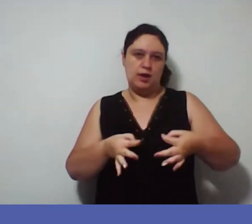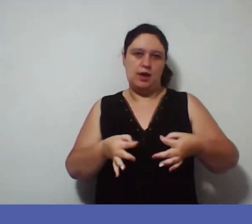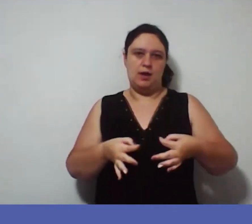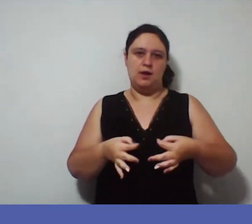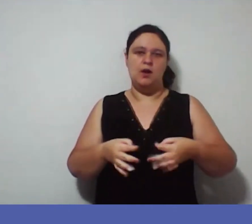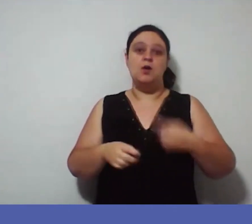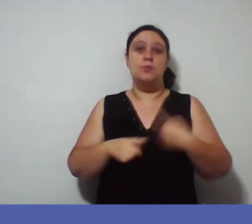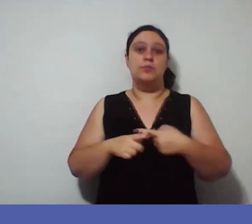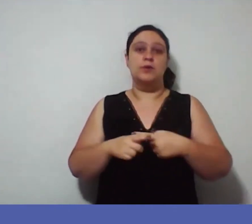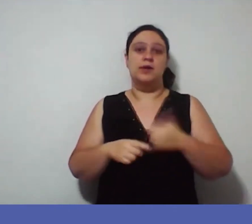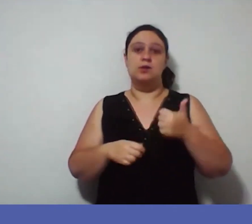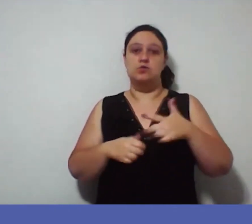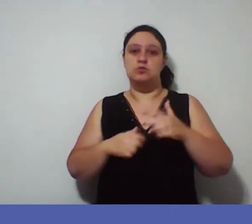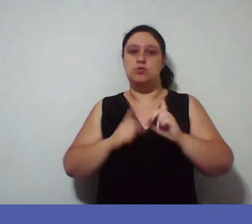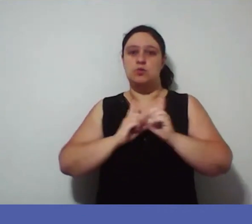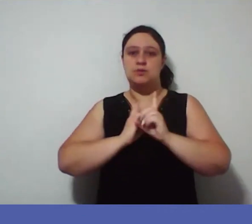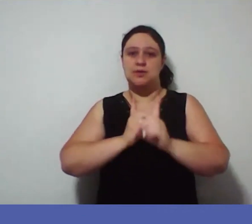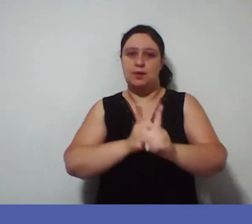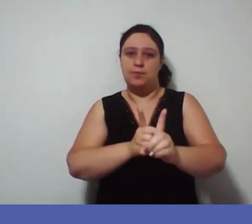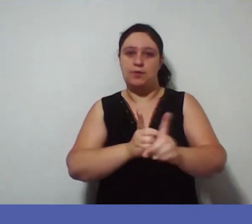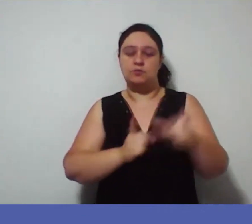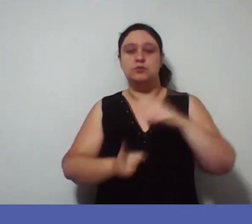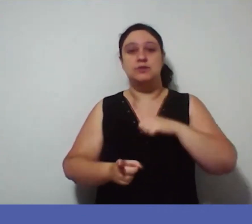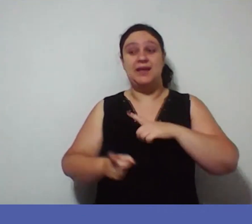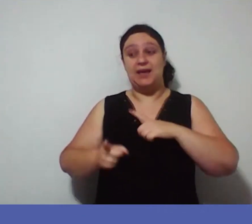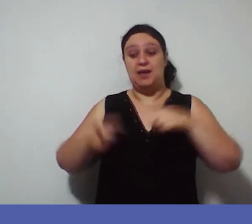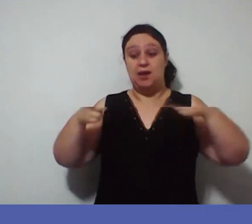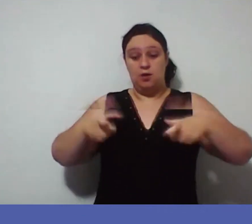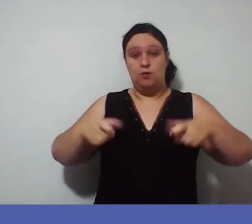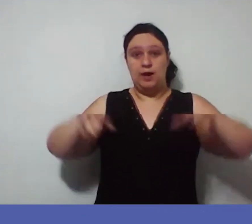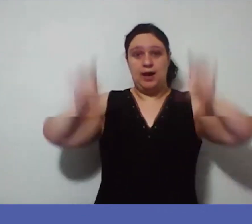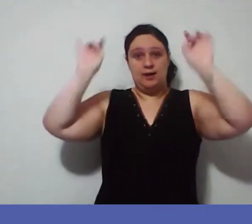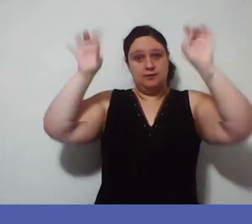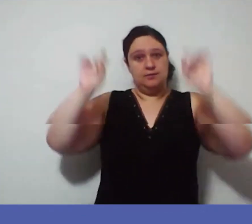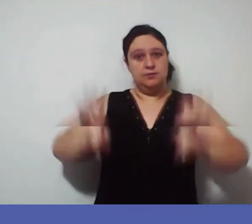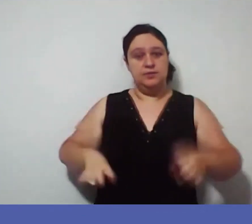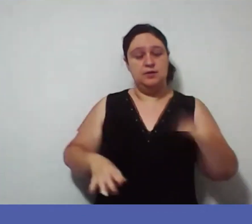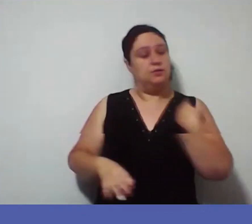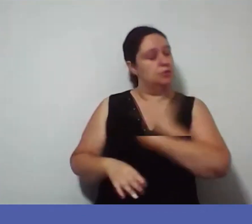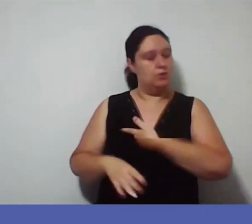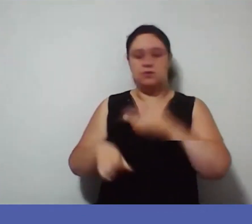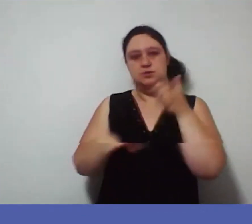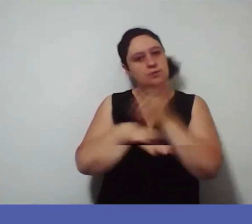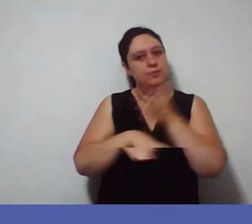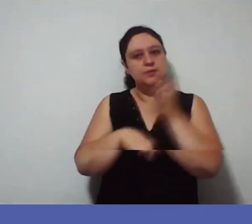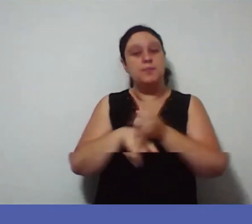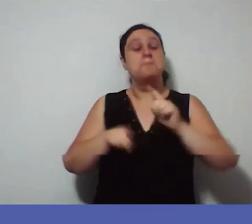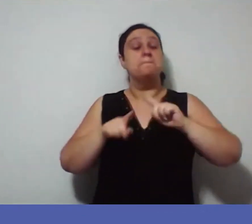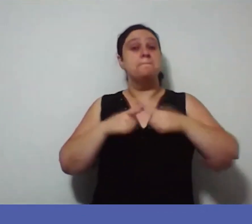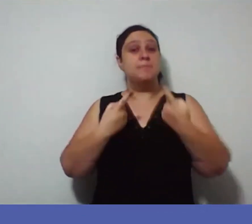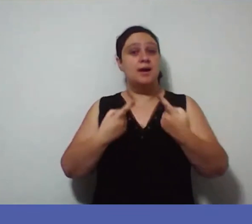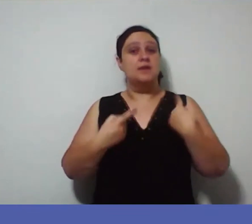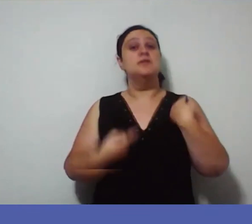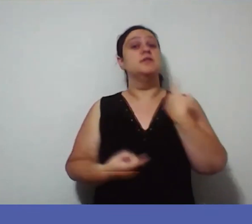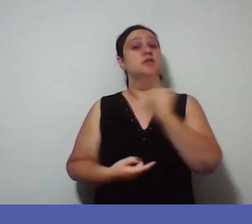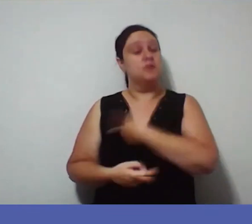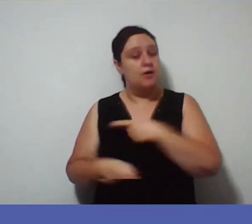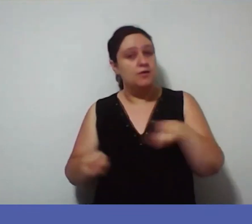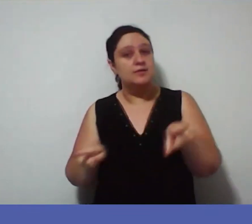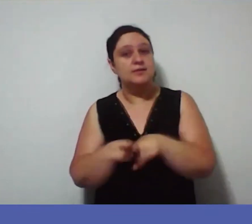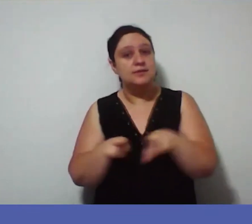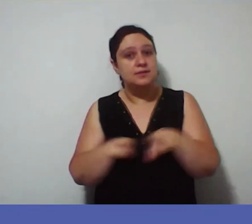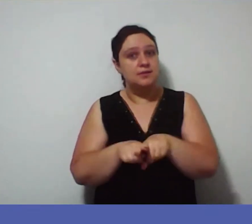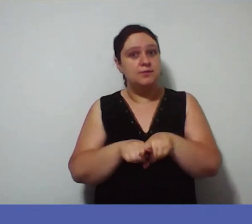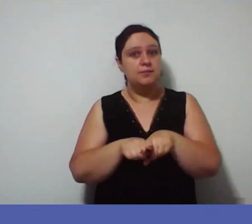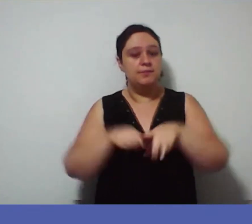sentados nos 12 tronos, para julgar as 12 tribos de Israel. Nós não. Mas, irmãos, nós também vamos sentar no